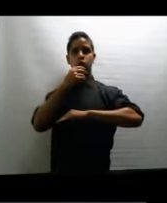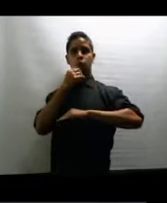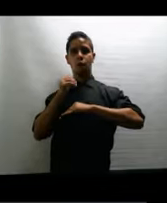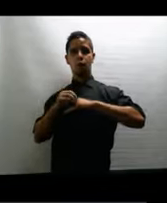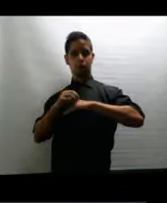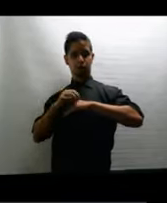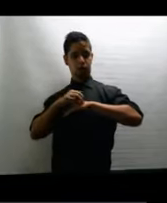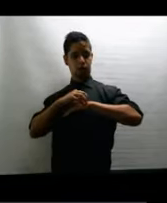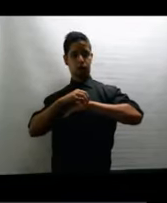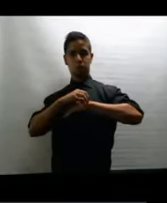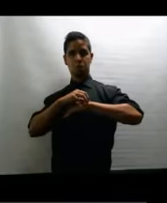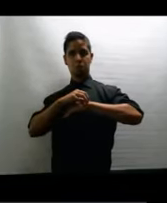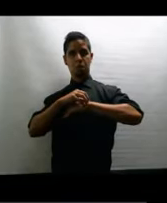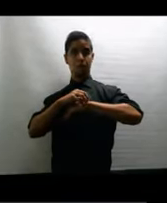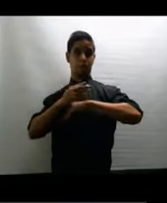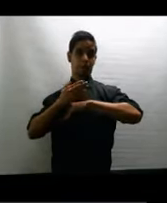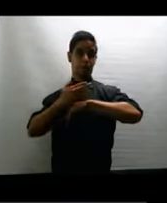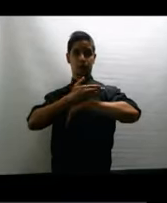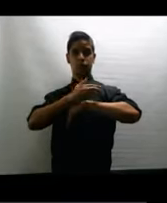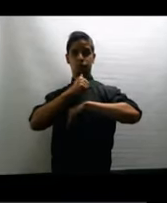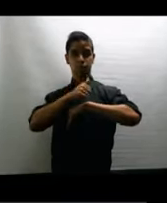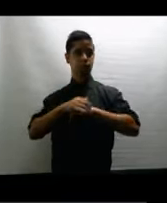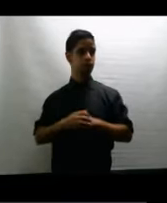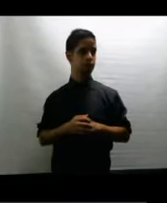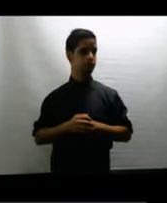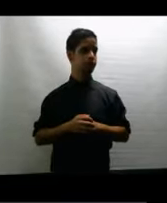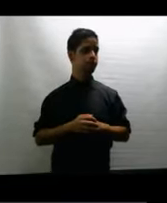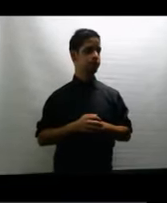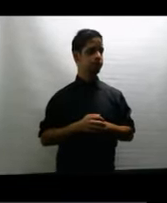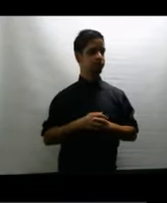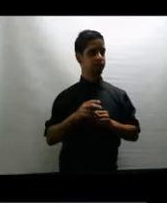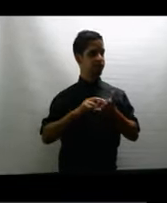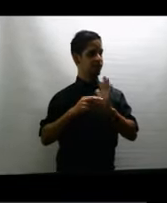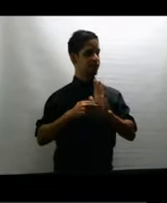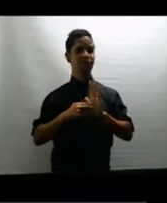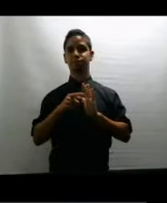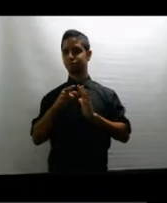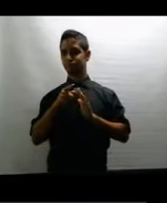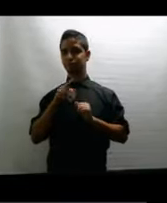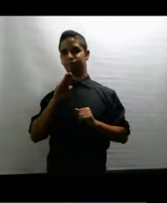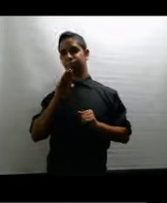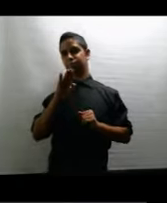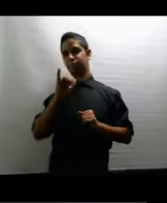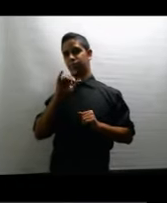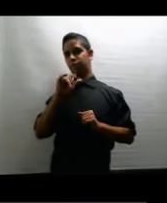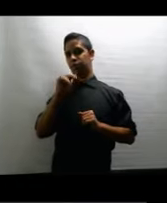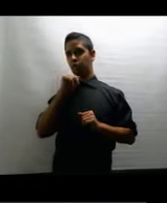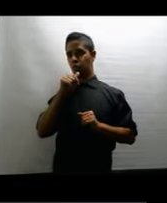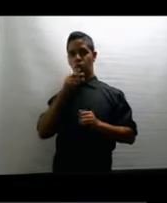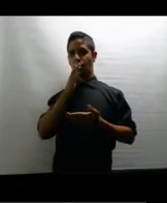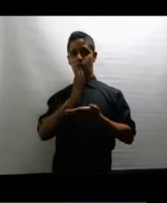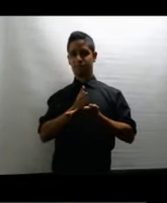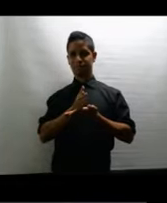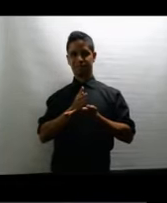el bicarbonato de soda. O sea que las hormigas no cruzan línea de paro. No. No, tampoco. Bicarbonato de soda. Esto